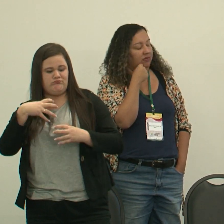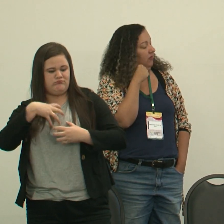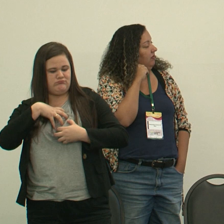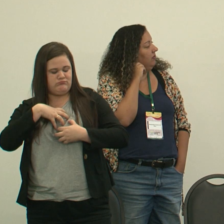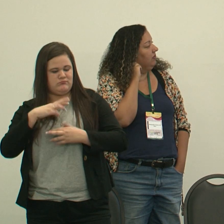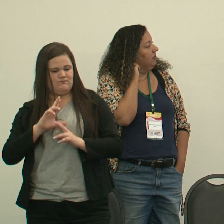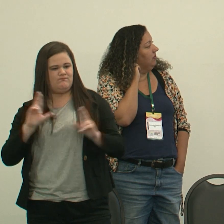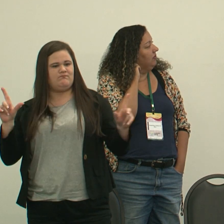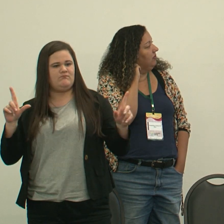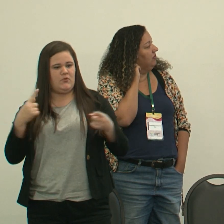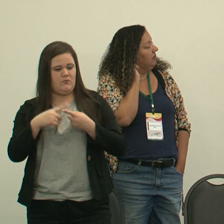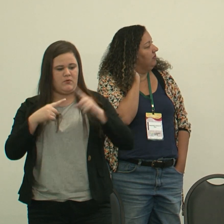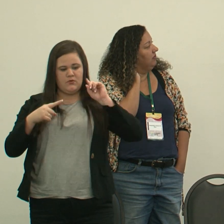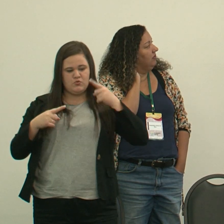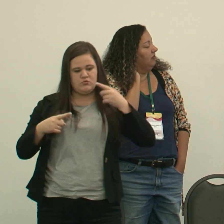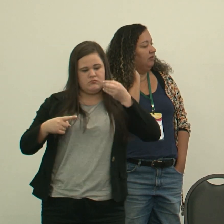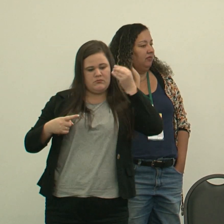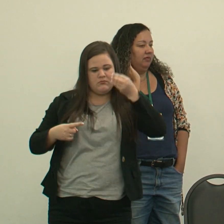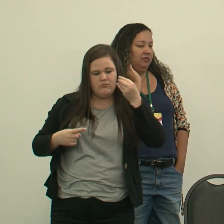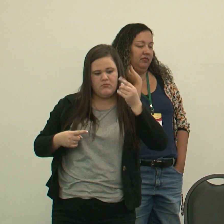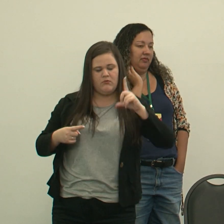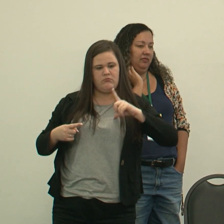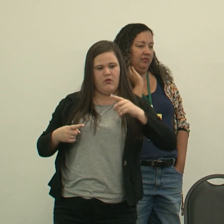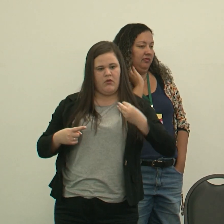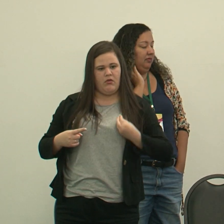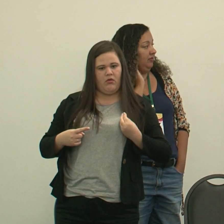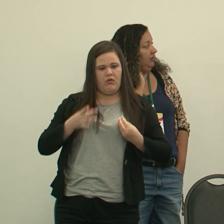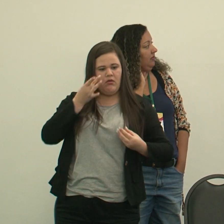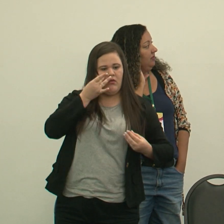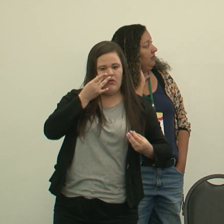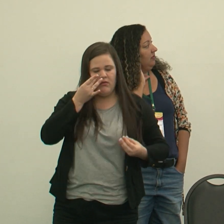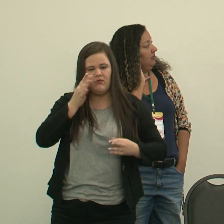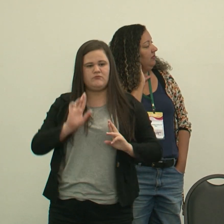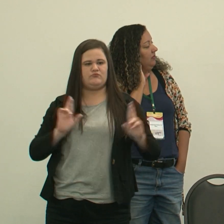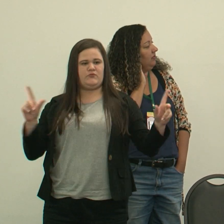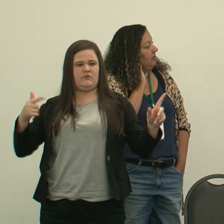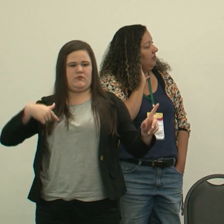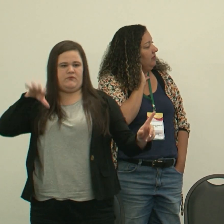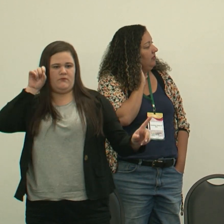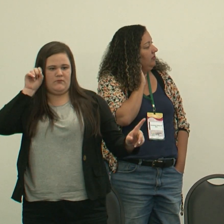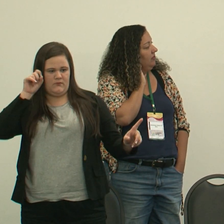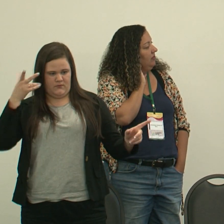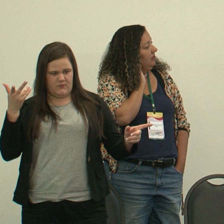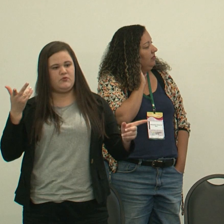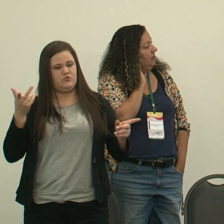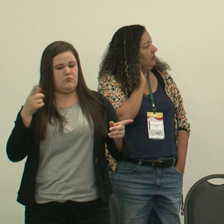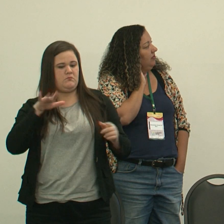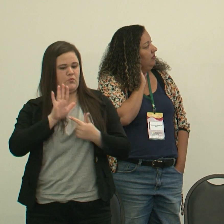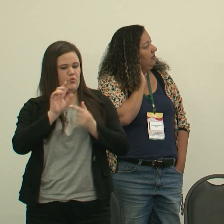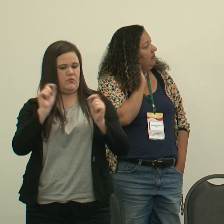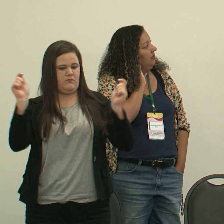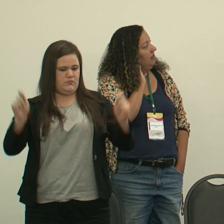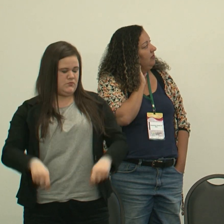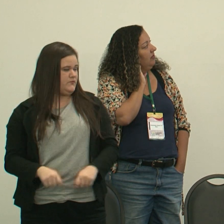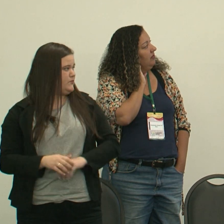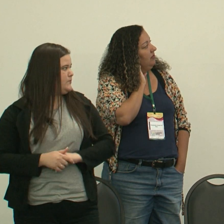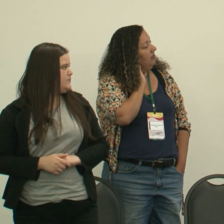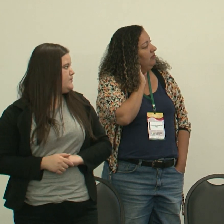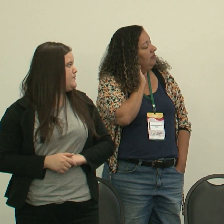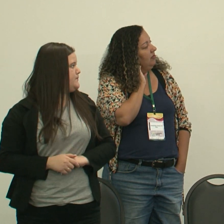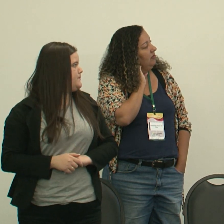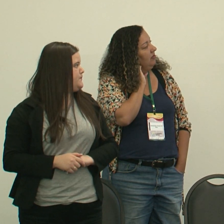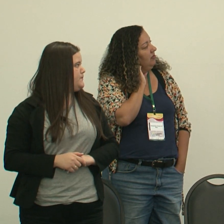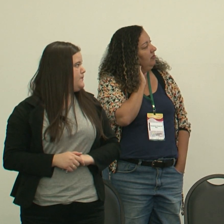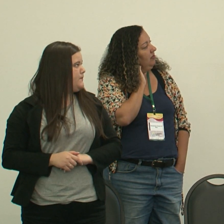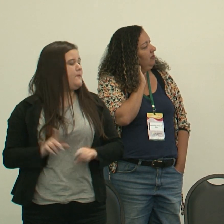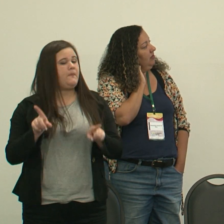eu não tenho a vivência, eu não tenho a experiência do sujeito surdo. Então, a gente está mostrando que isso também é possível. E o